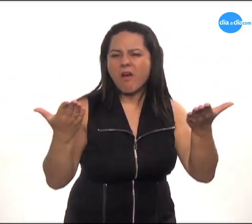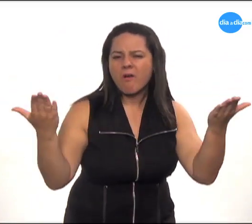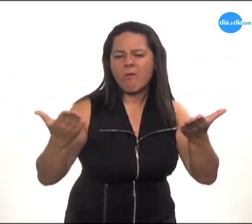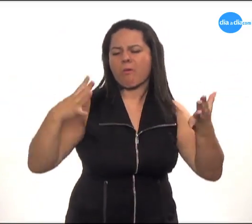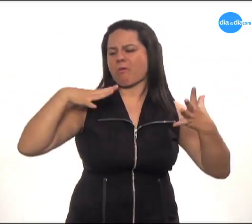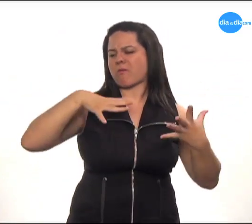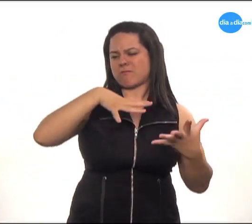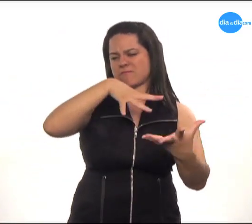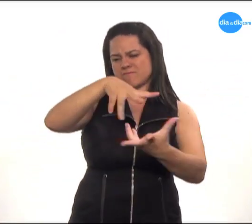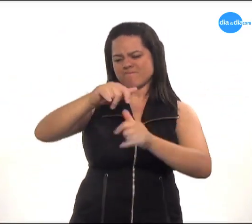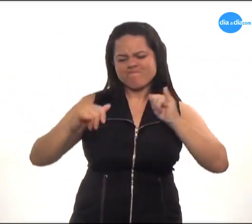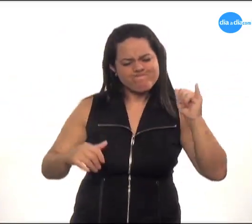e agora.